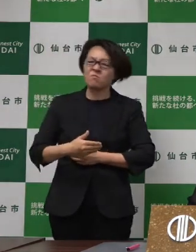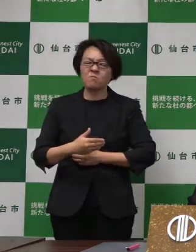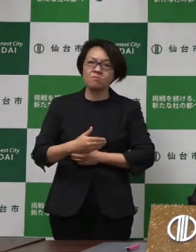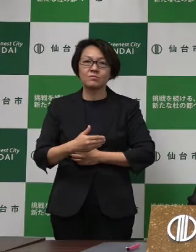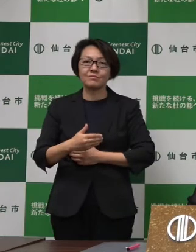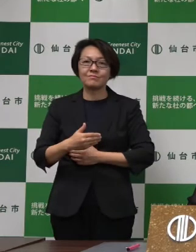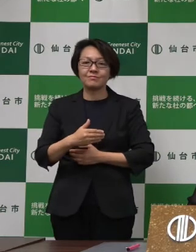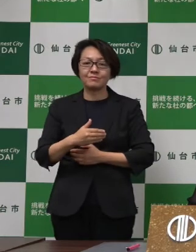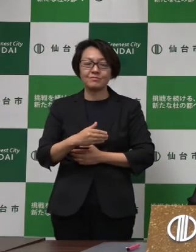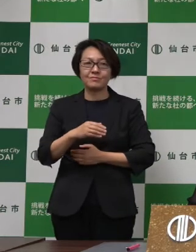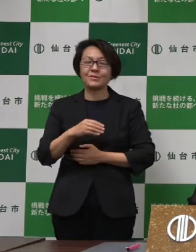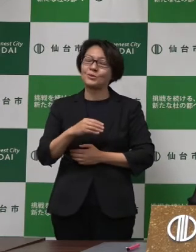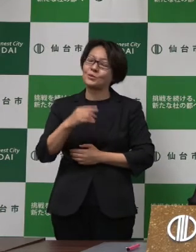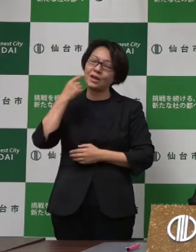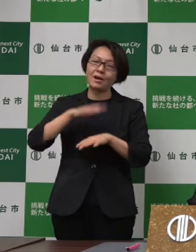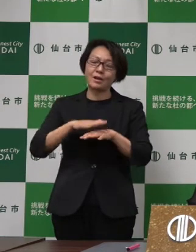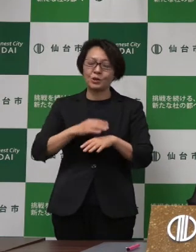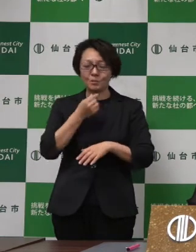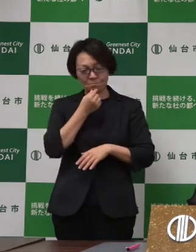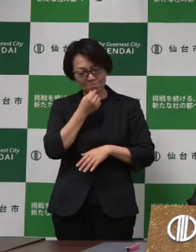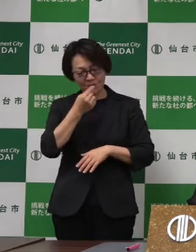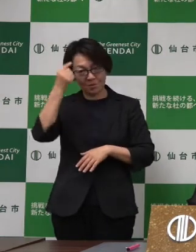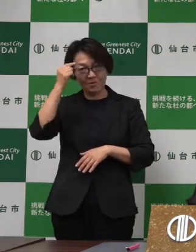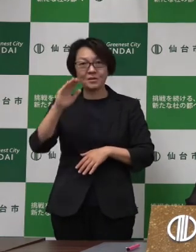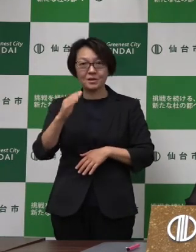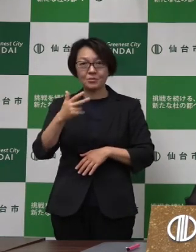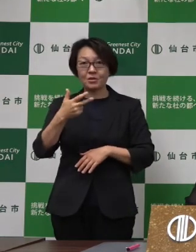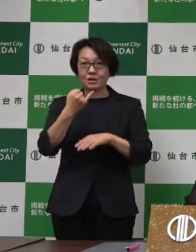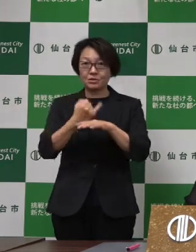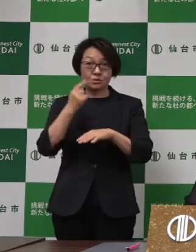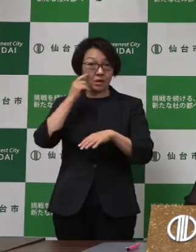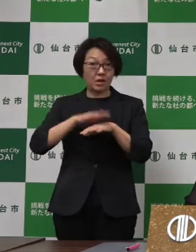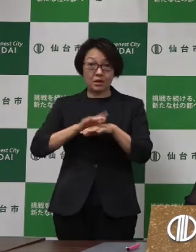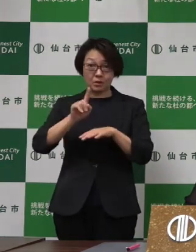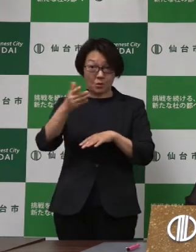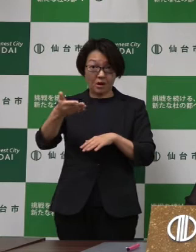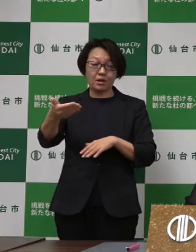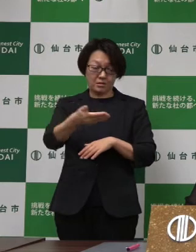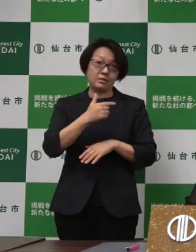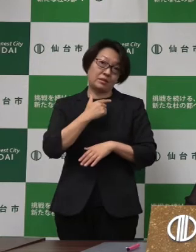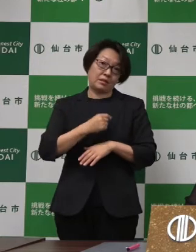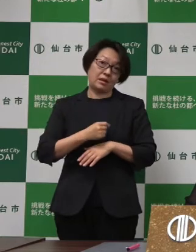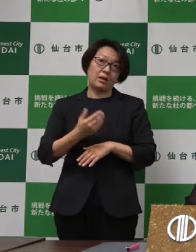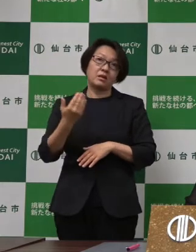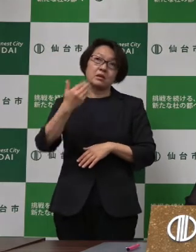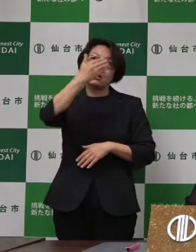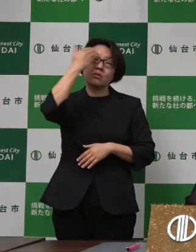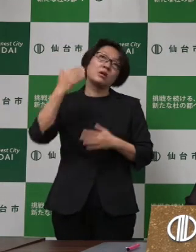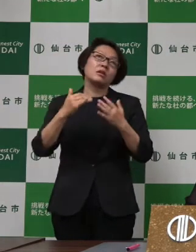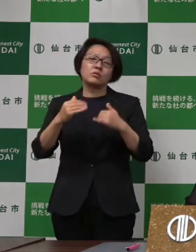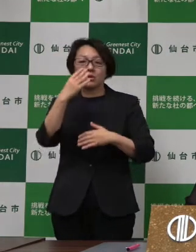人的には思ったんですけれども、市長としてはその点についてどう思われるのか、先ほど、若者の方関心を持